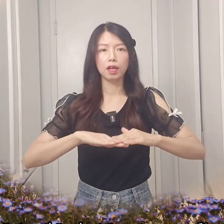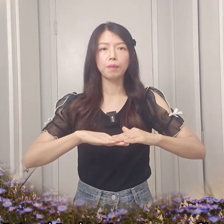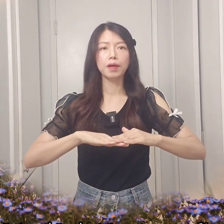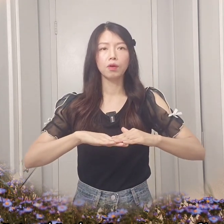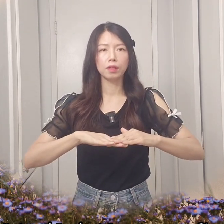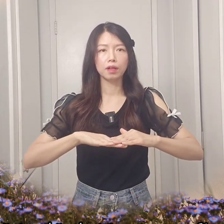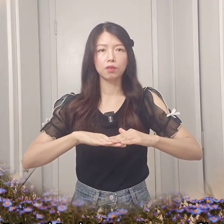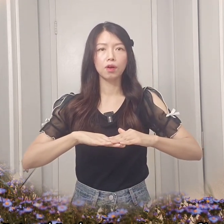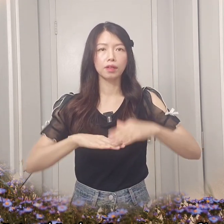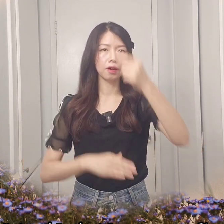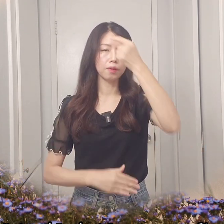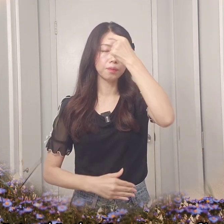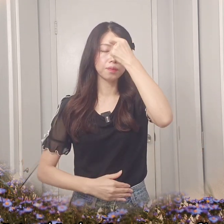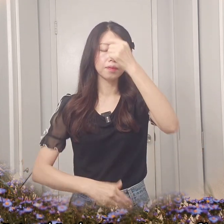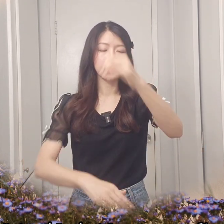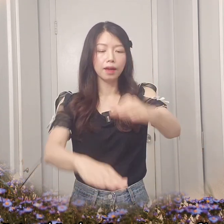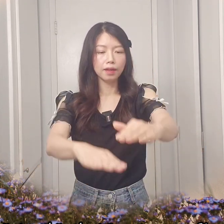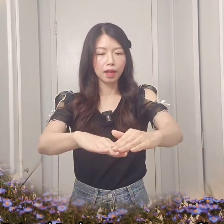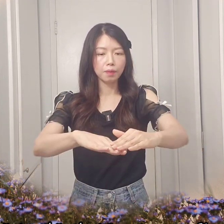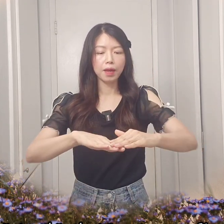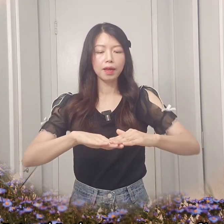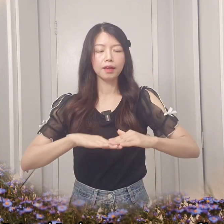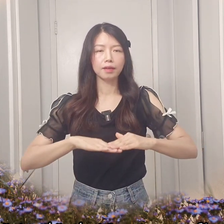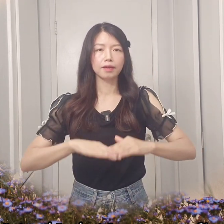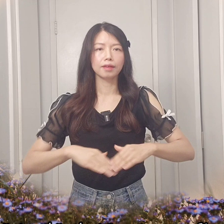합해서 예배라고 한 뜻의 수어가 돼요.